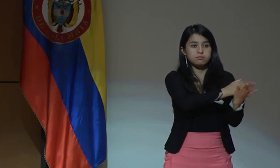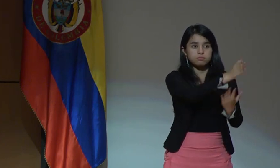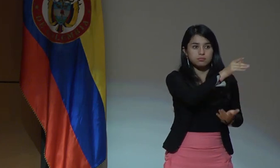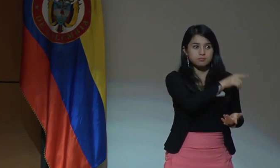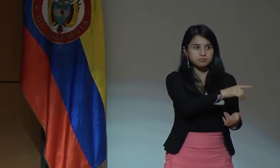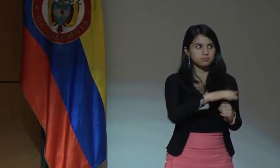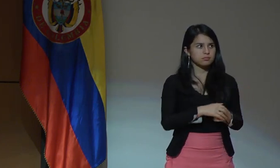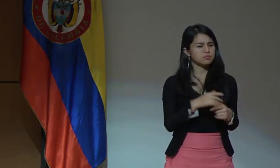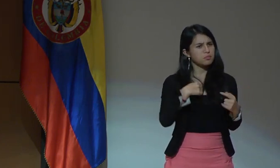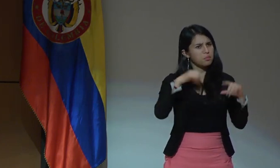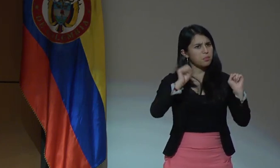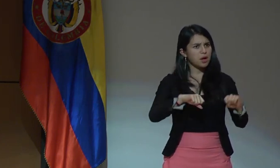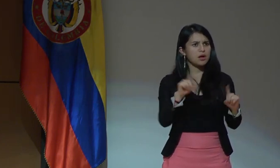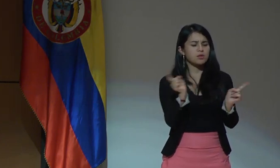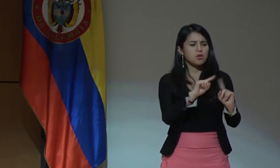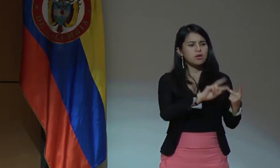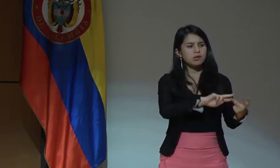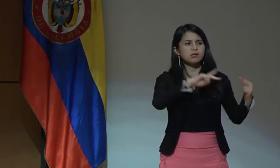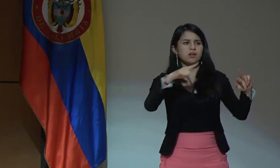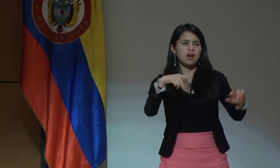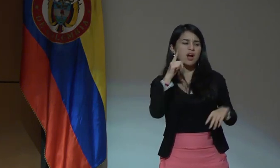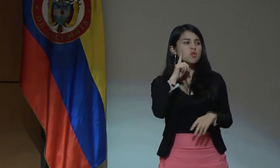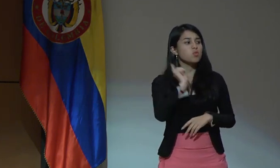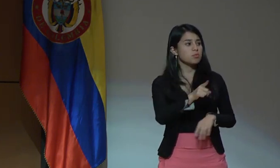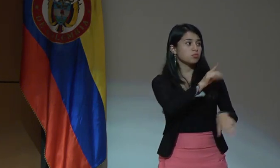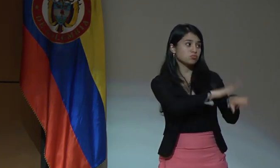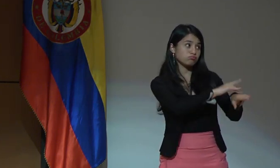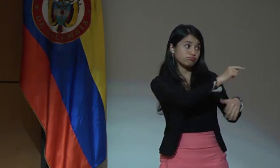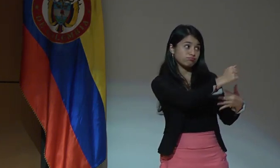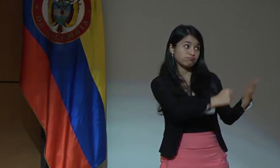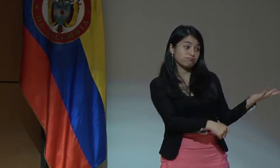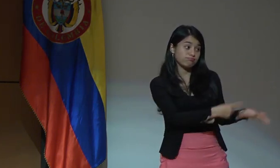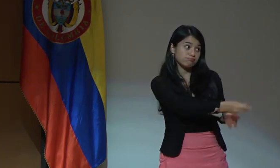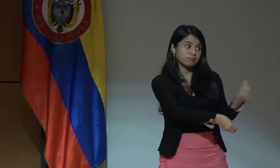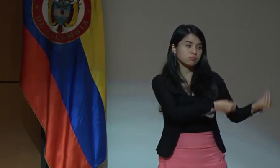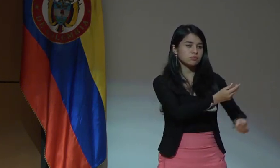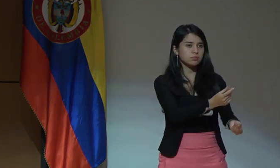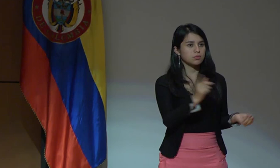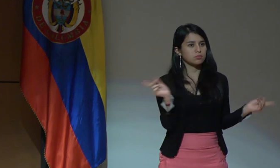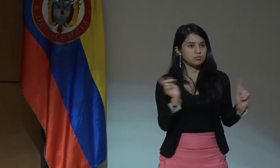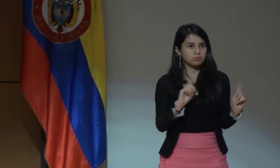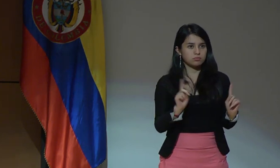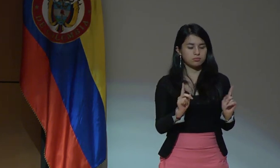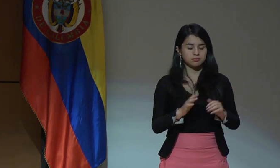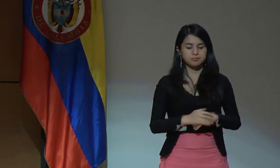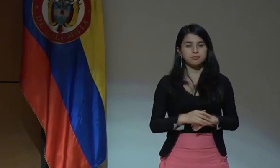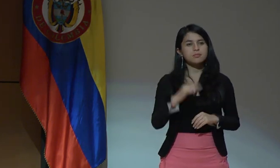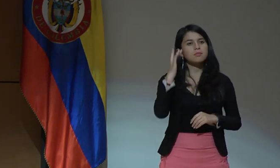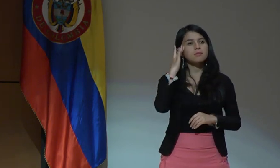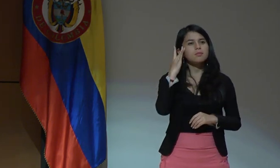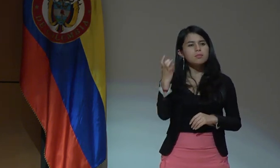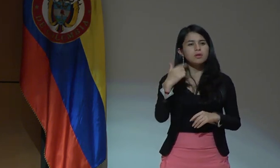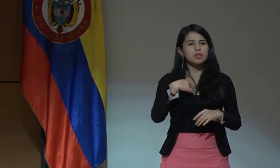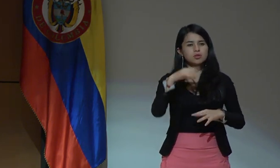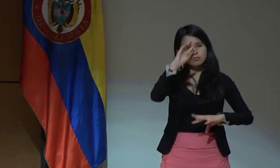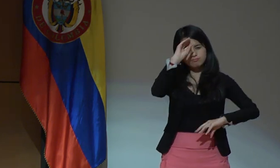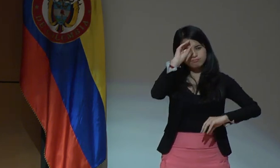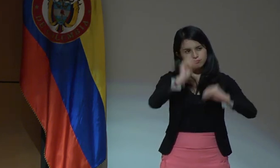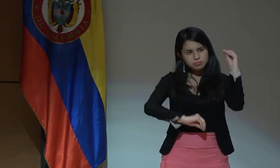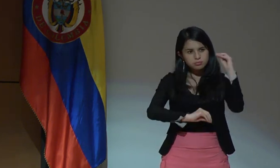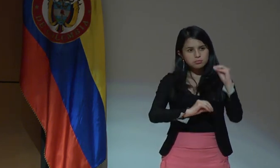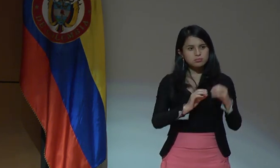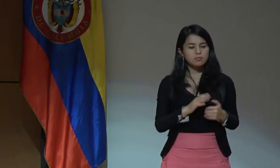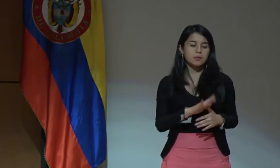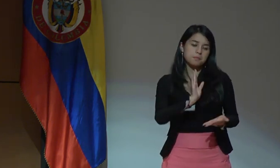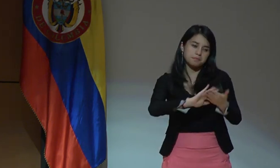Cualquiera podría utilizar del otro lado los mismos argumentos. Ah, usted hizo tal cosa, usted no puede. No, en teoría sí. ¿Saben por qué estoy totalmente en desacuerdo?